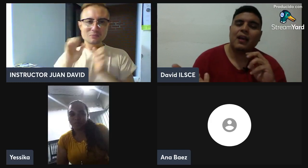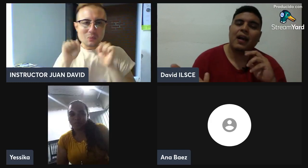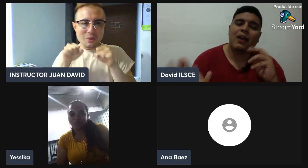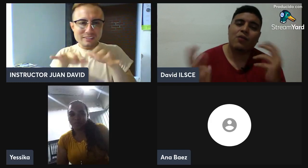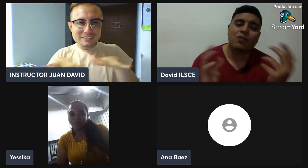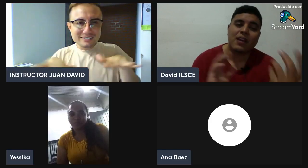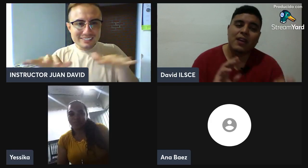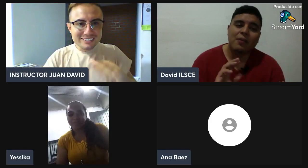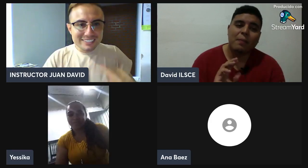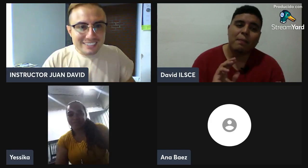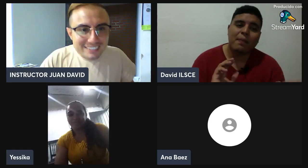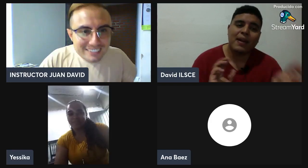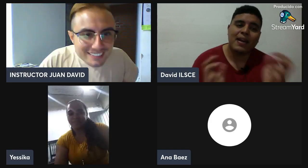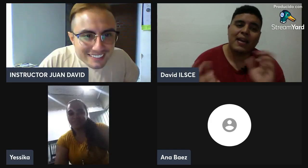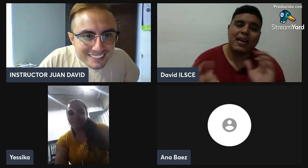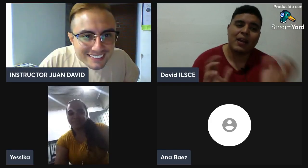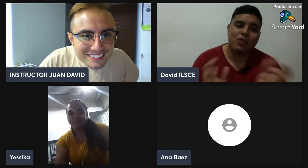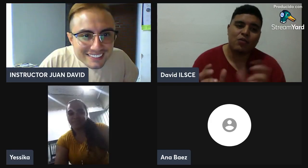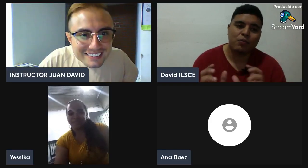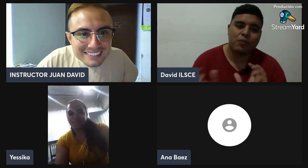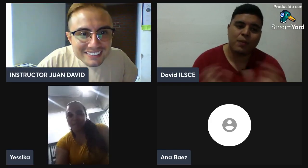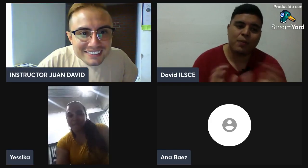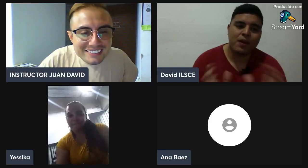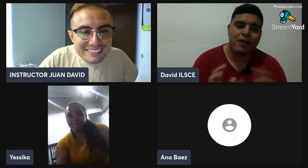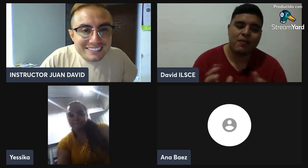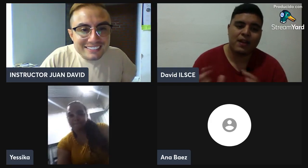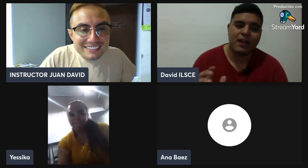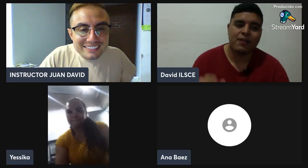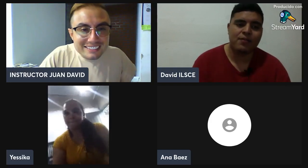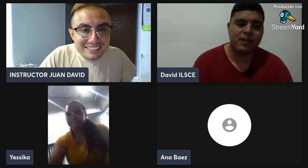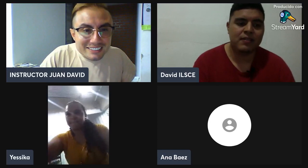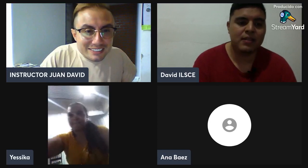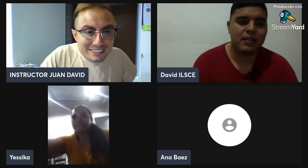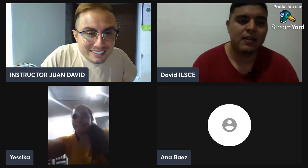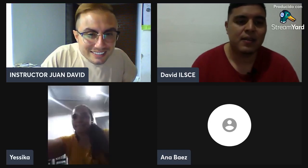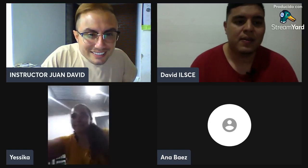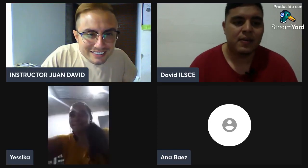al contrario para que la luz se pueda reflejar en contraste?